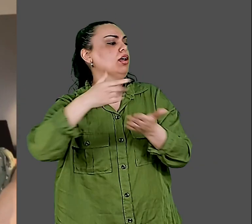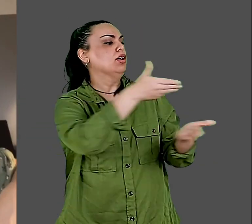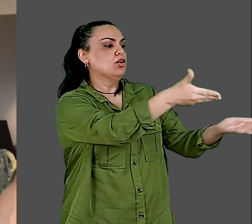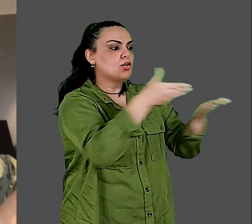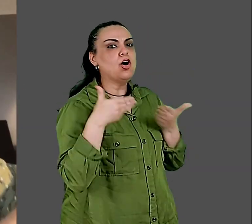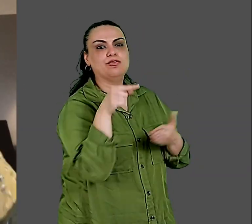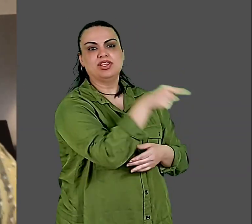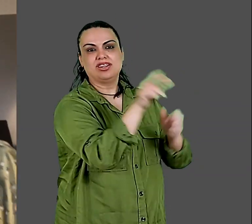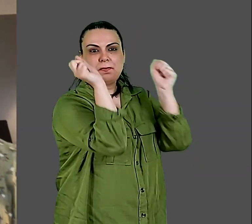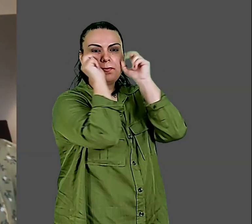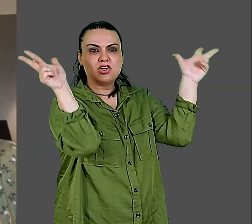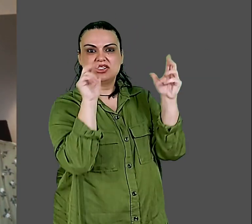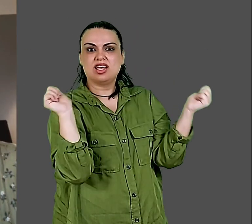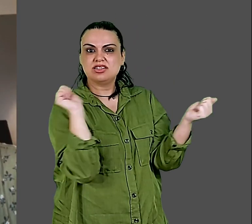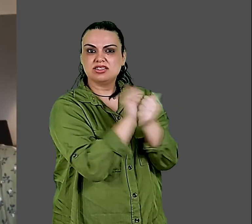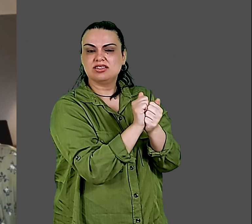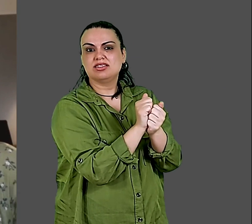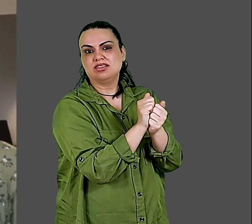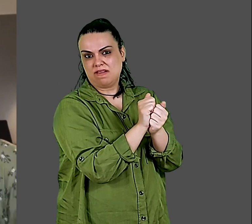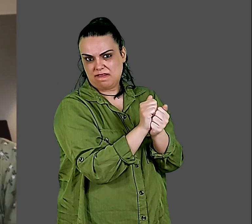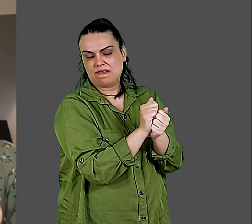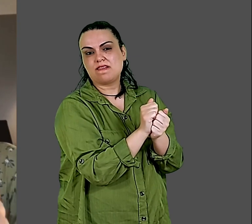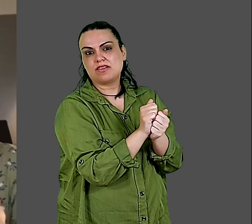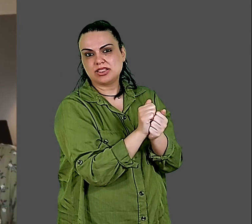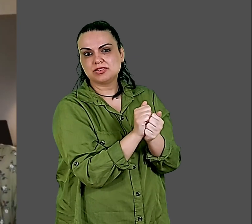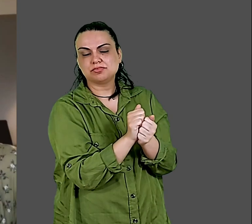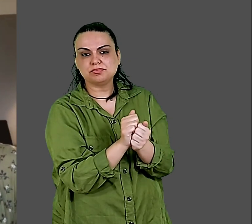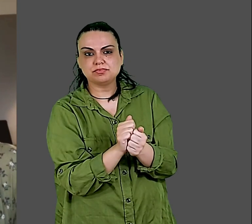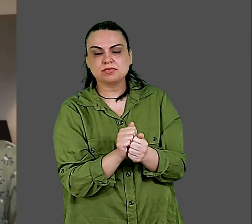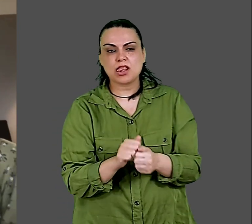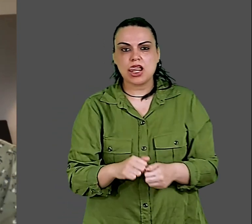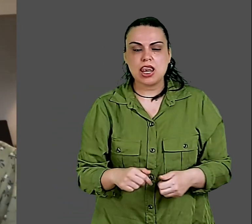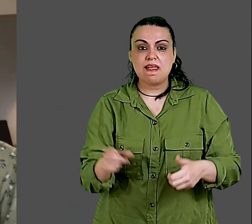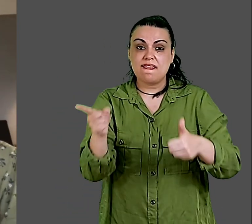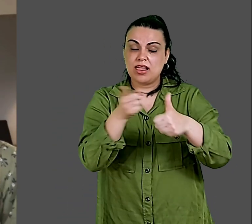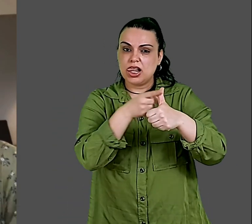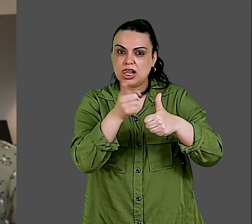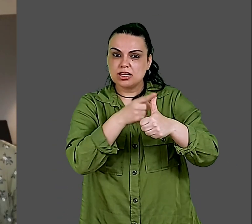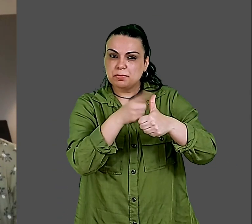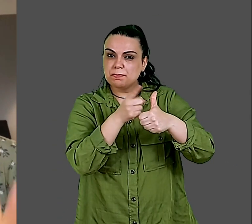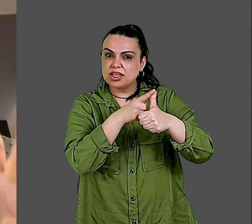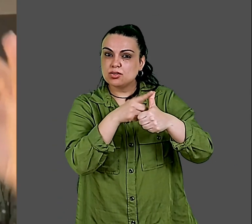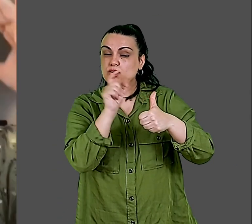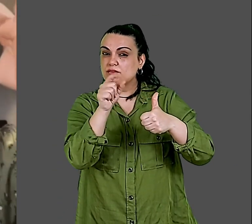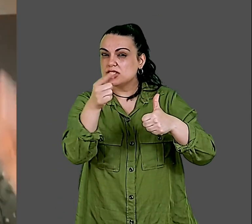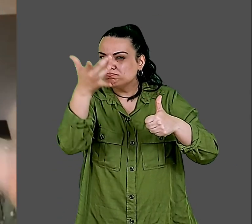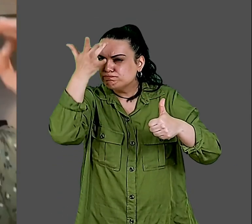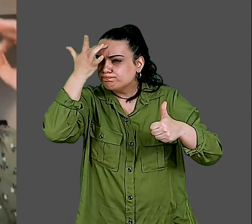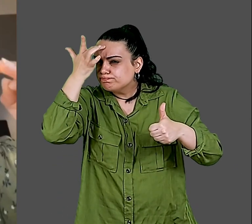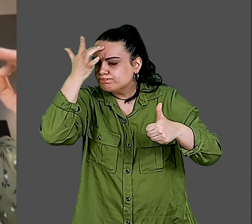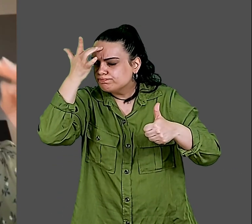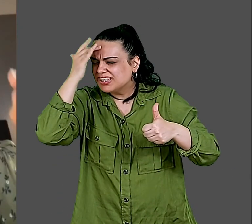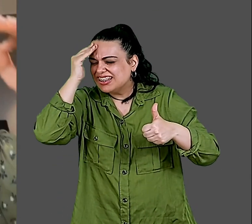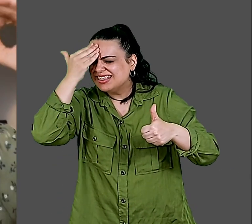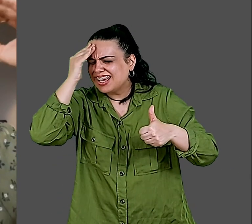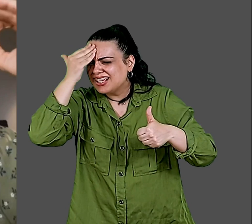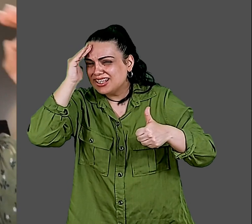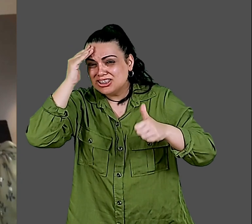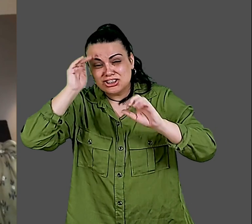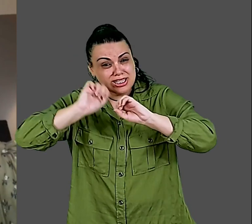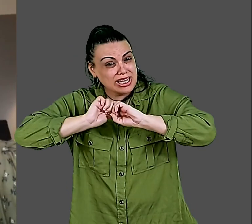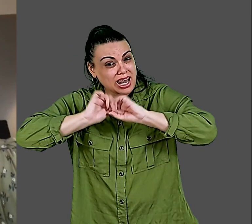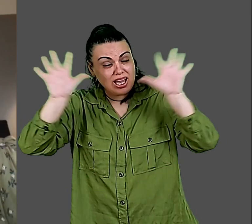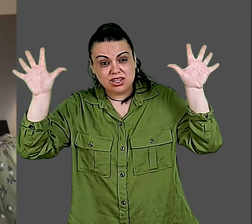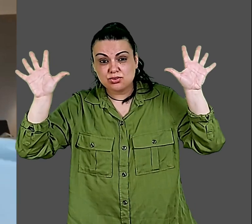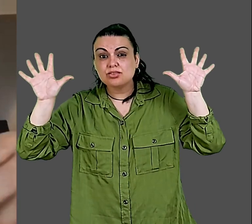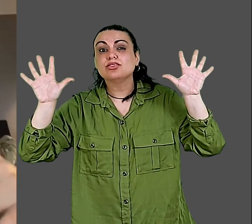Deus. Então vamos lá. Primeiro ponto, dentro desse tópico, coloca na tua cabeça de uma vez por